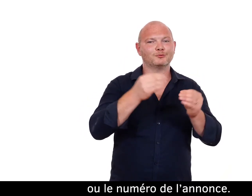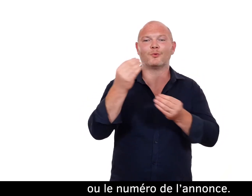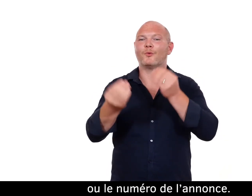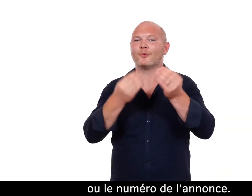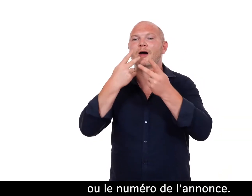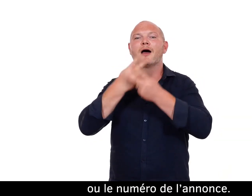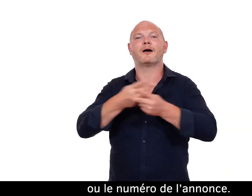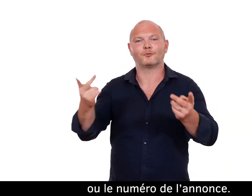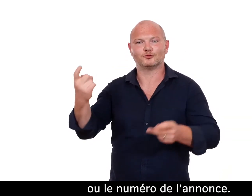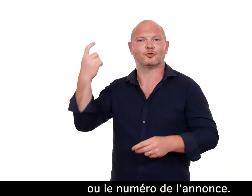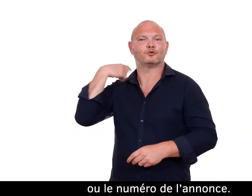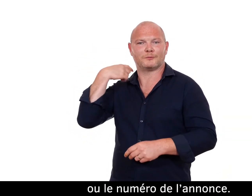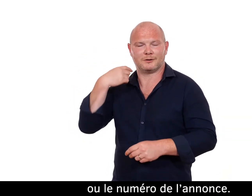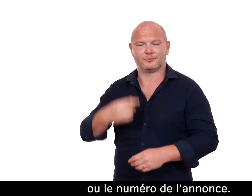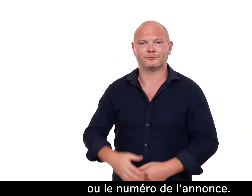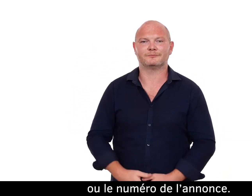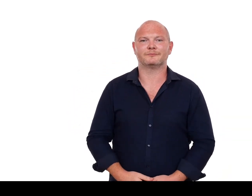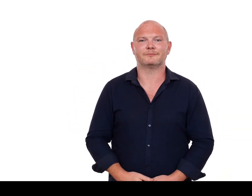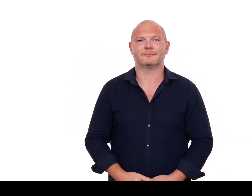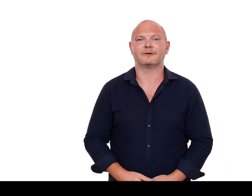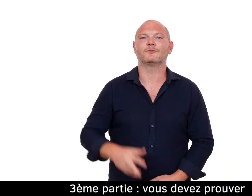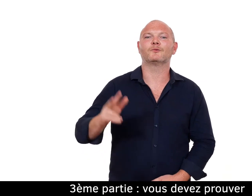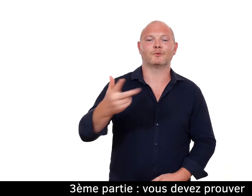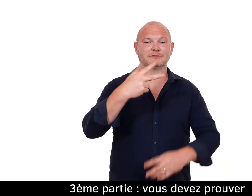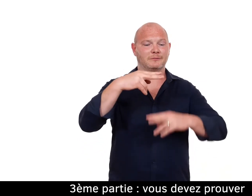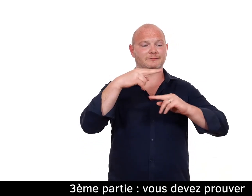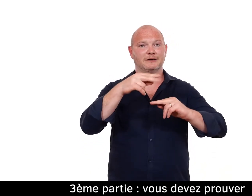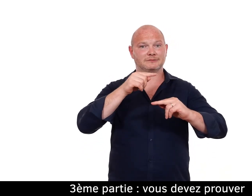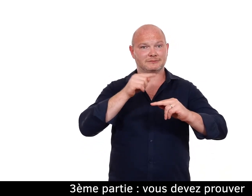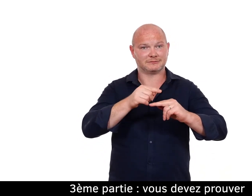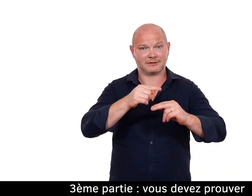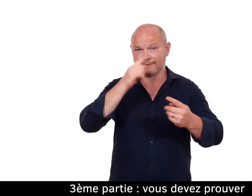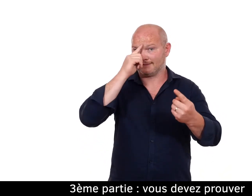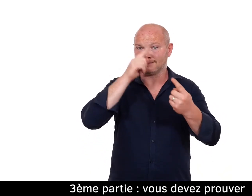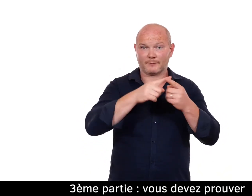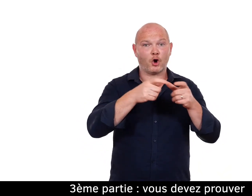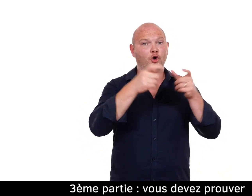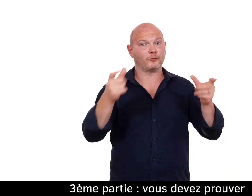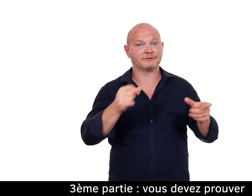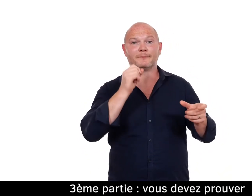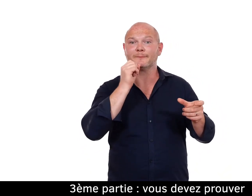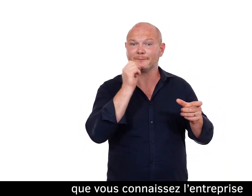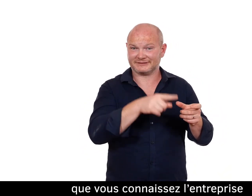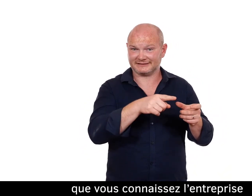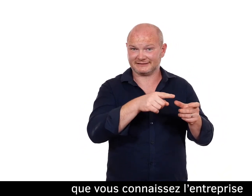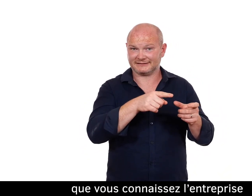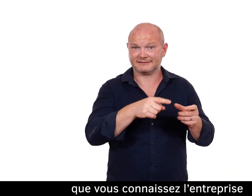poste ou le numéro de l'annonce. Troisième partie, Vous devez prouver que vous